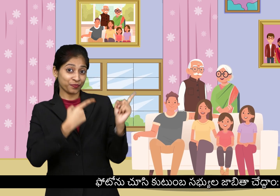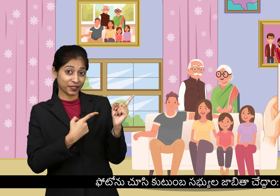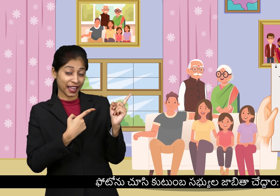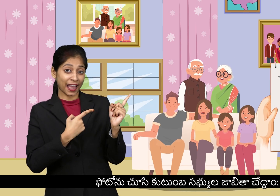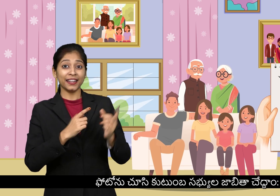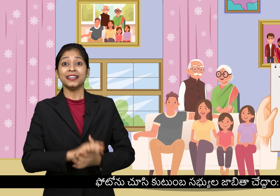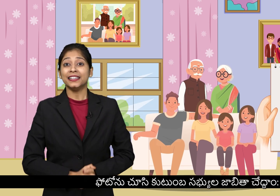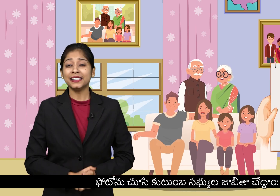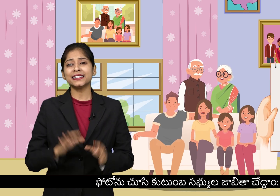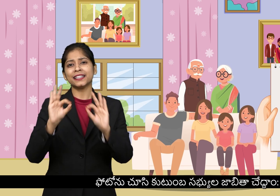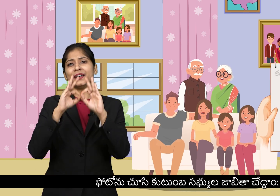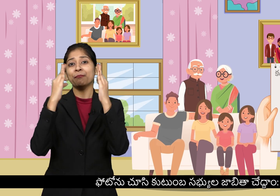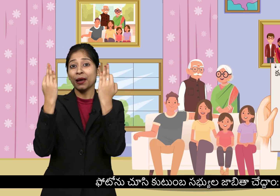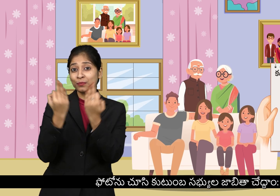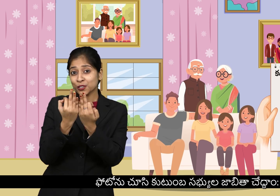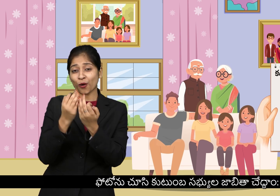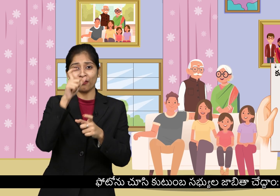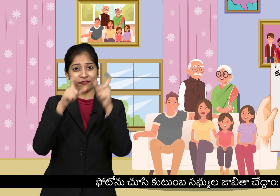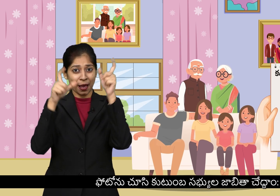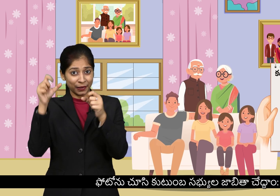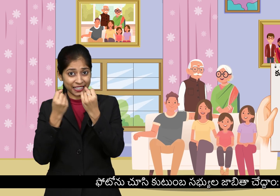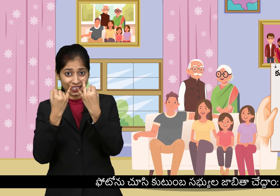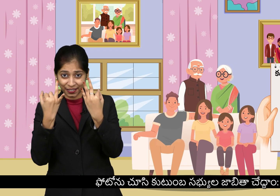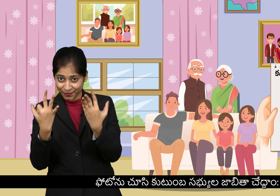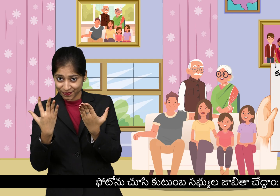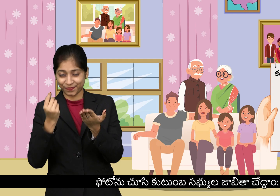చూసి కుటుంబ సభ్యుల జాబితా చేద్దాం.